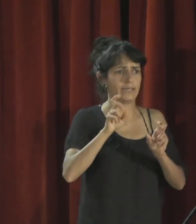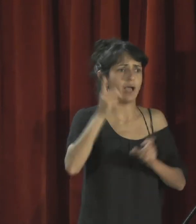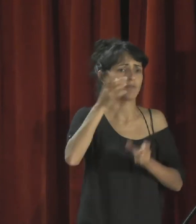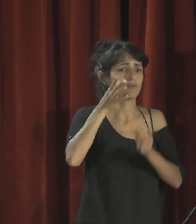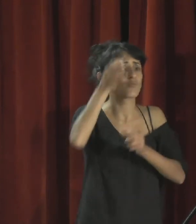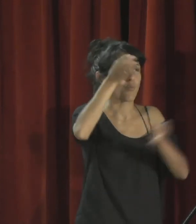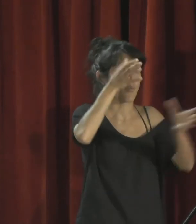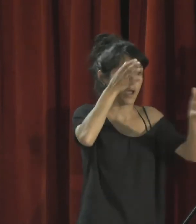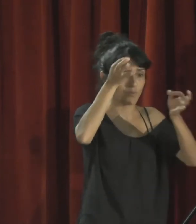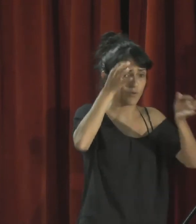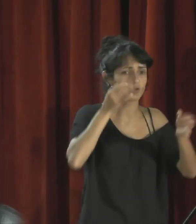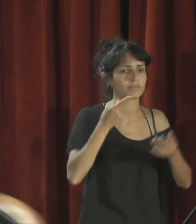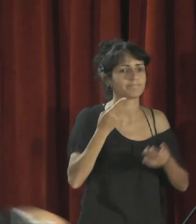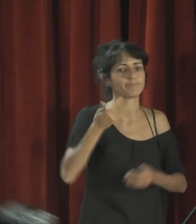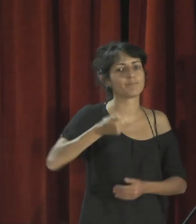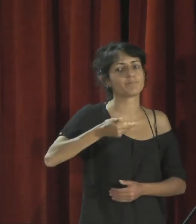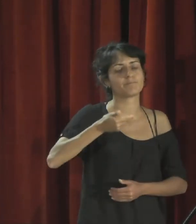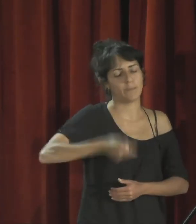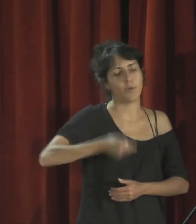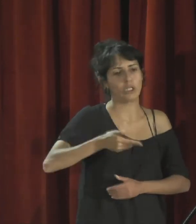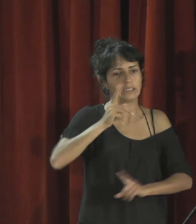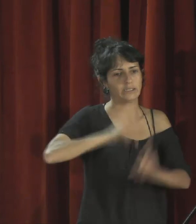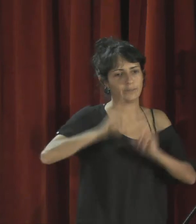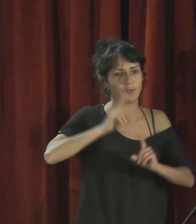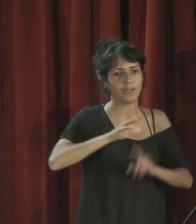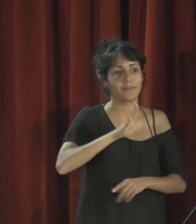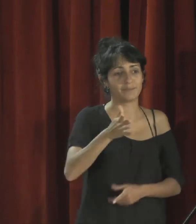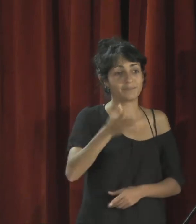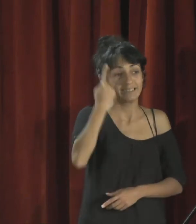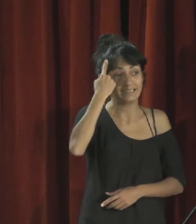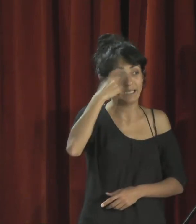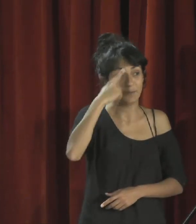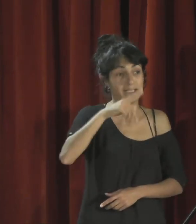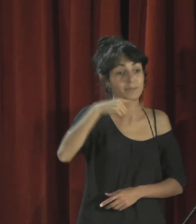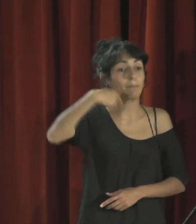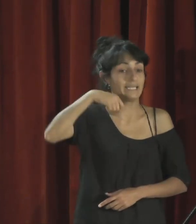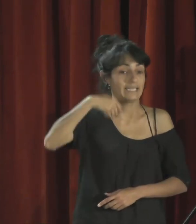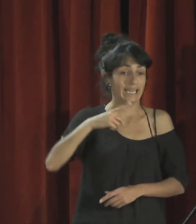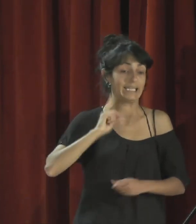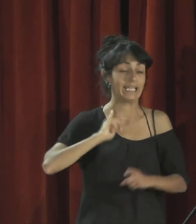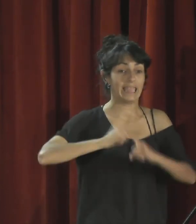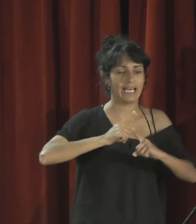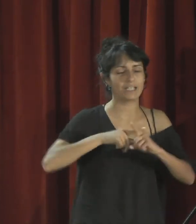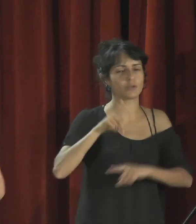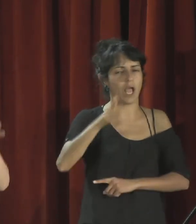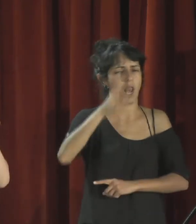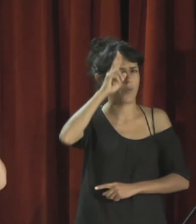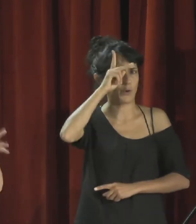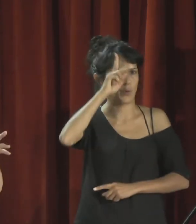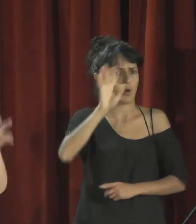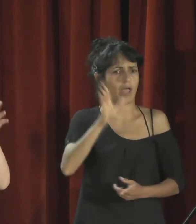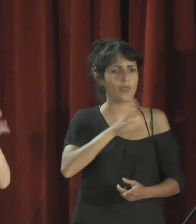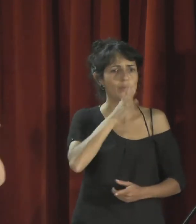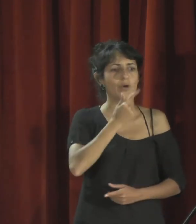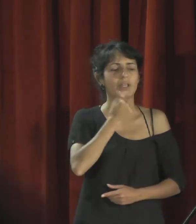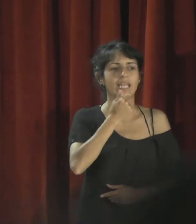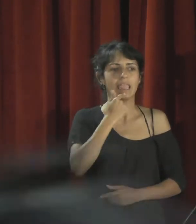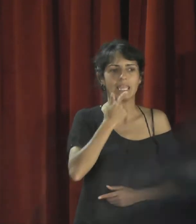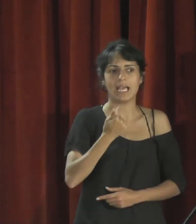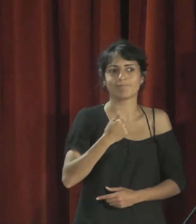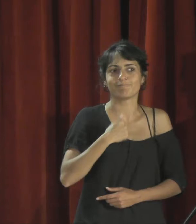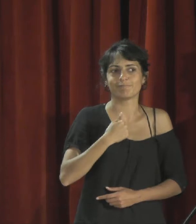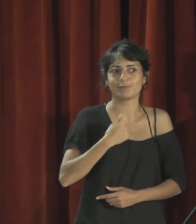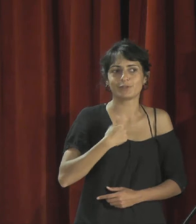tan grave que anda moi preocupado Feijóo últimamente. Dixo outro día que el non iba a aproveitar as